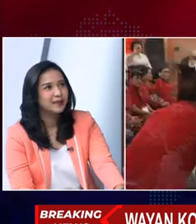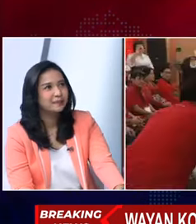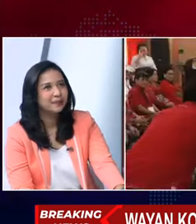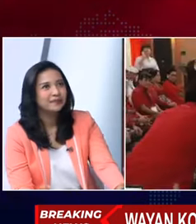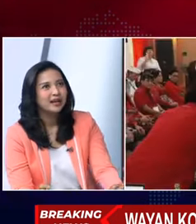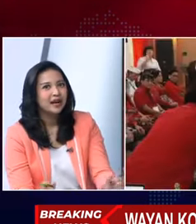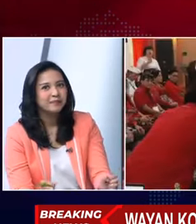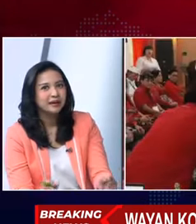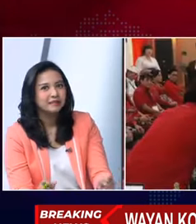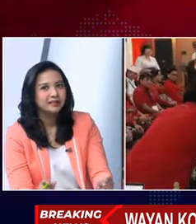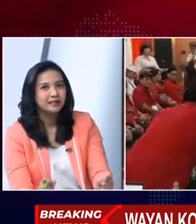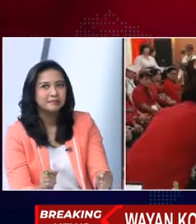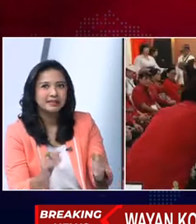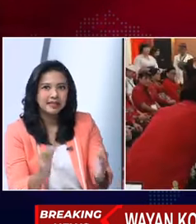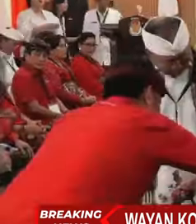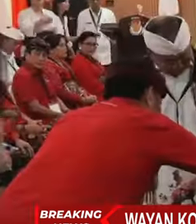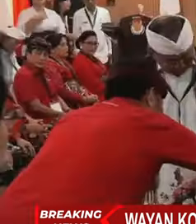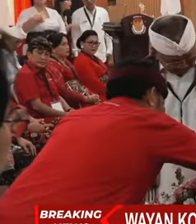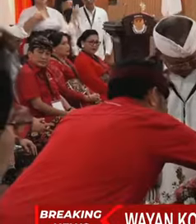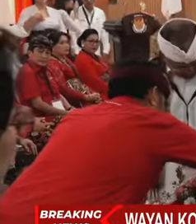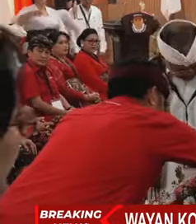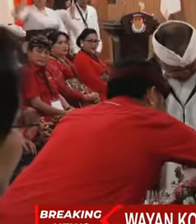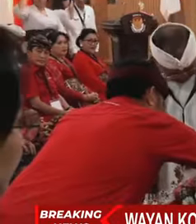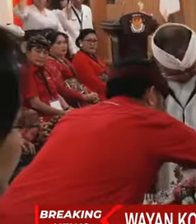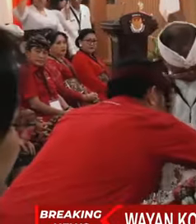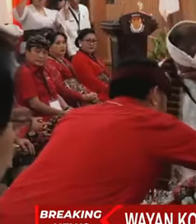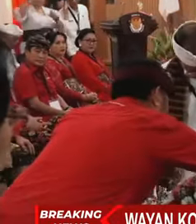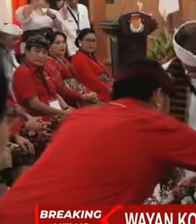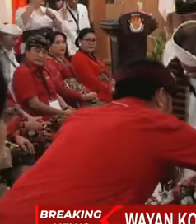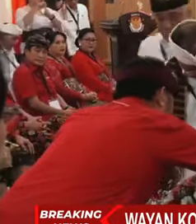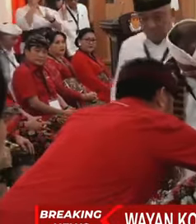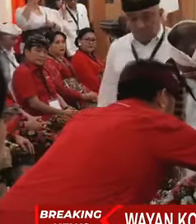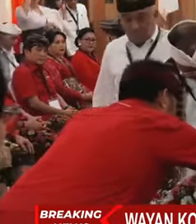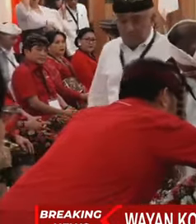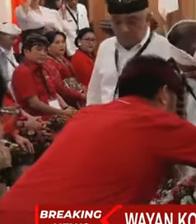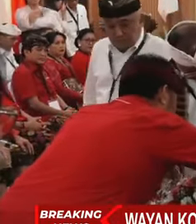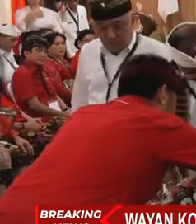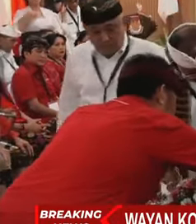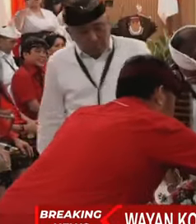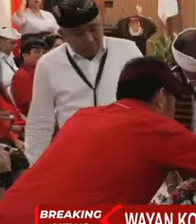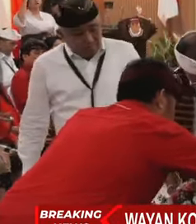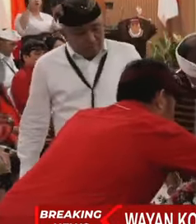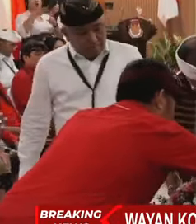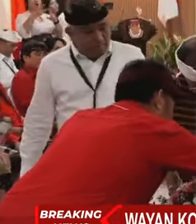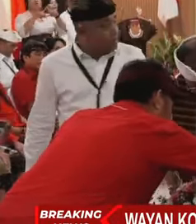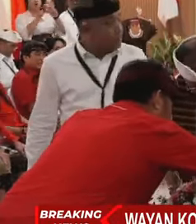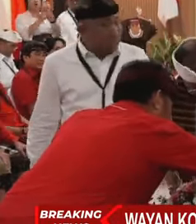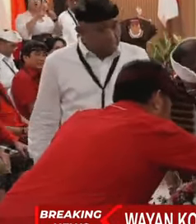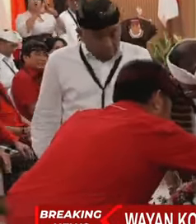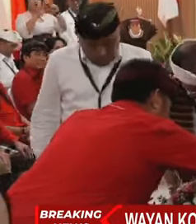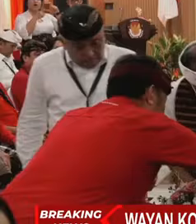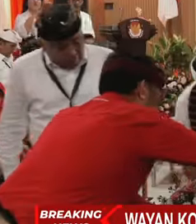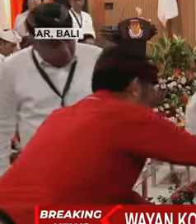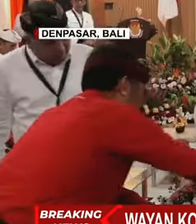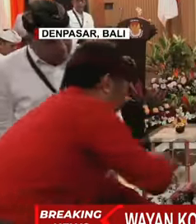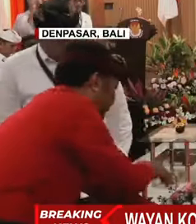seberapa apa ya Ee besar kansnya ketika pasangan ini salah satunya pernah menjadi Bupati misalnya di suatu daerah